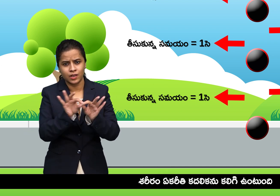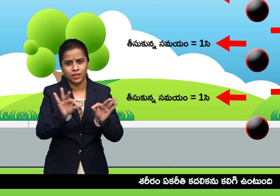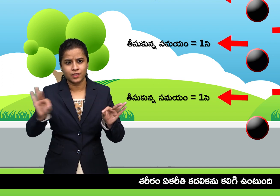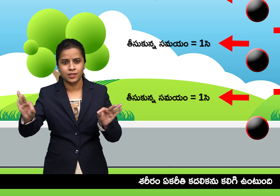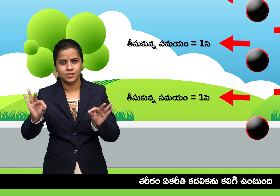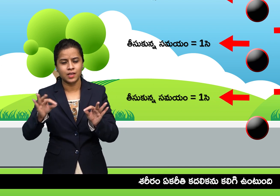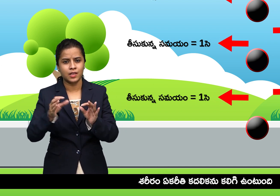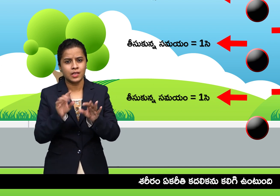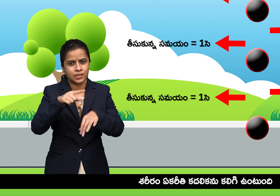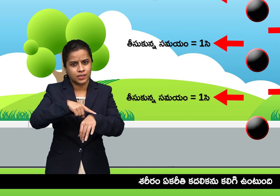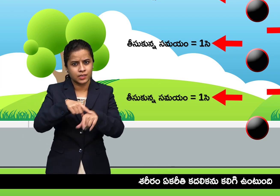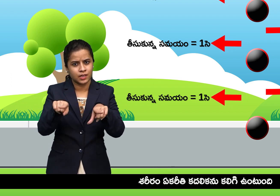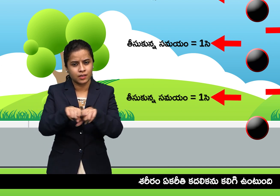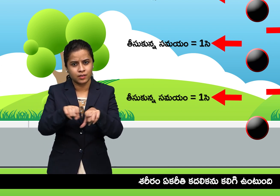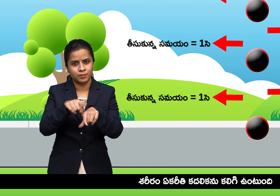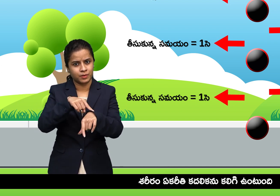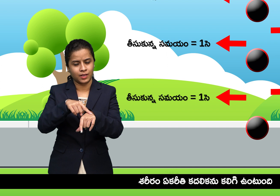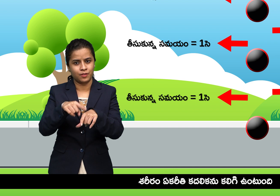కదలికను కలిగి ఉంటుంది.